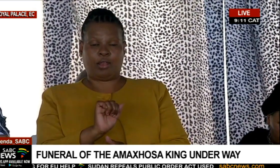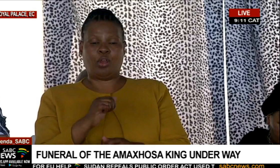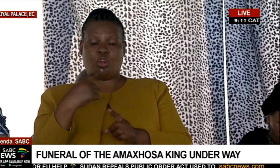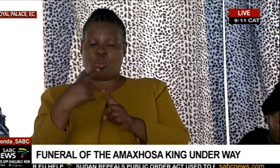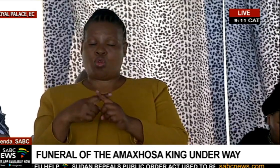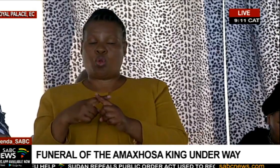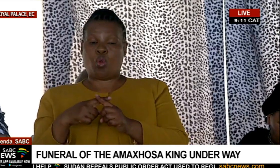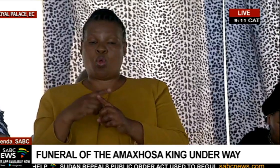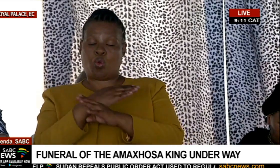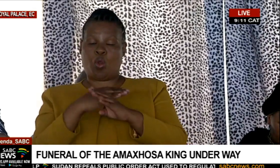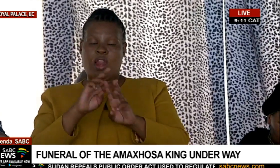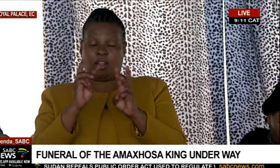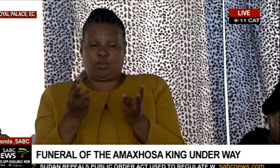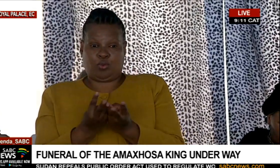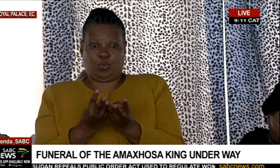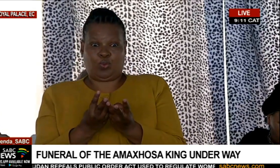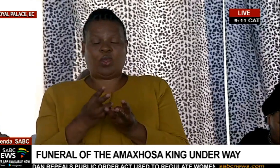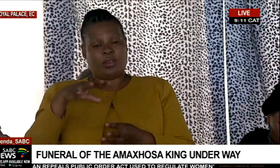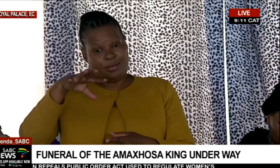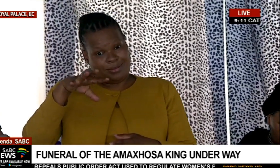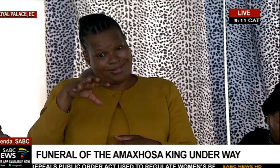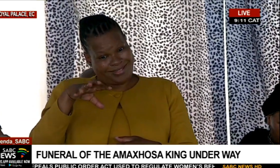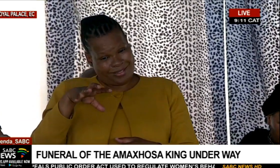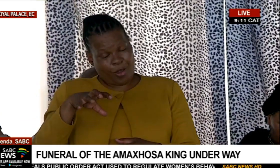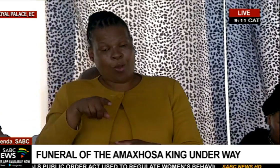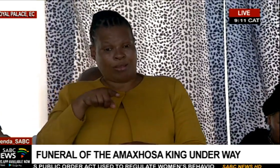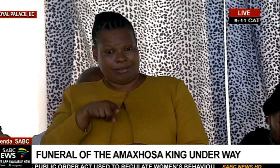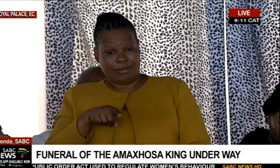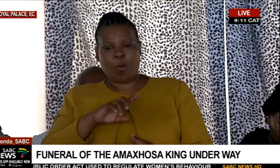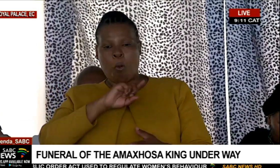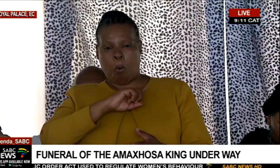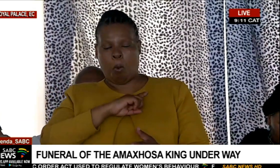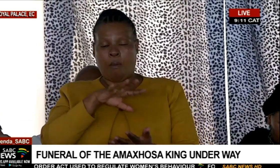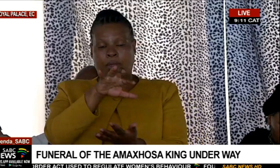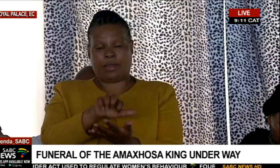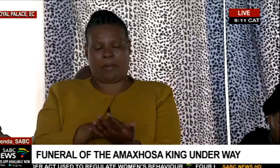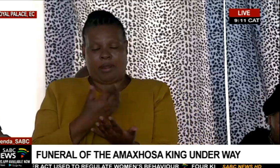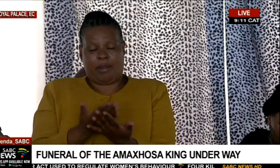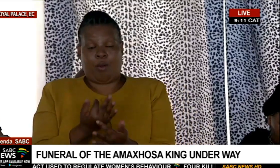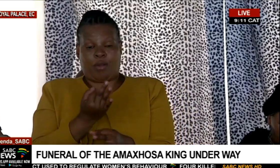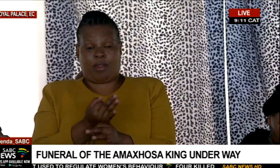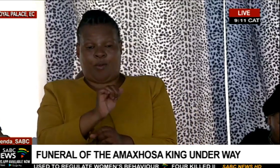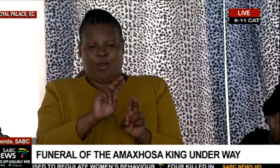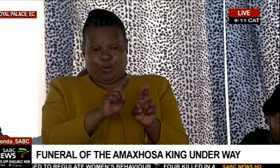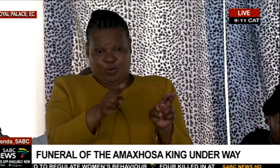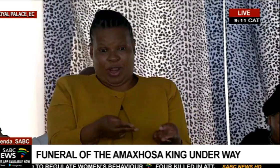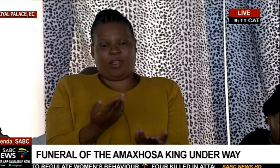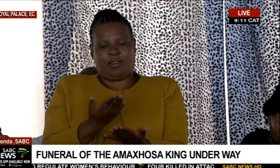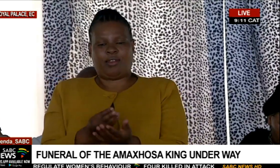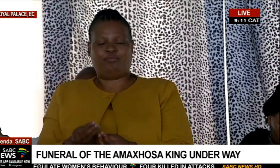wabekwa njengekumkani enganxengwanga ethabathisa apho uyise ashiye khona ukumkani